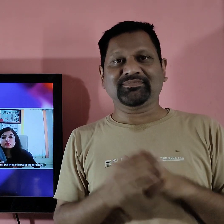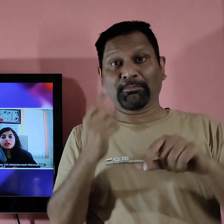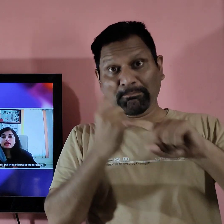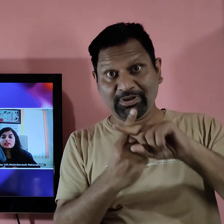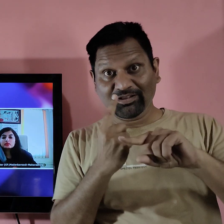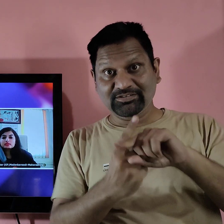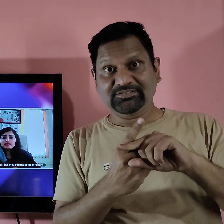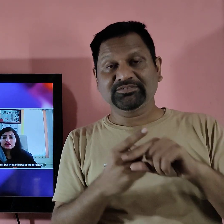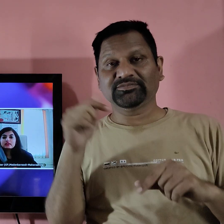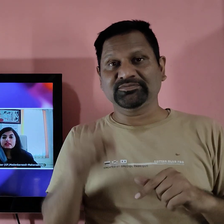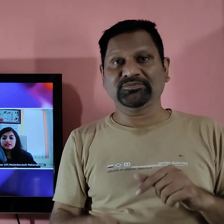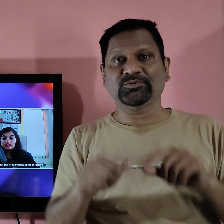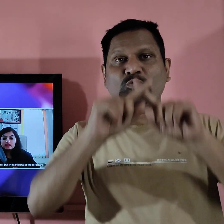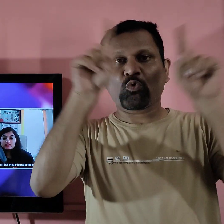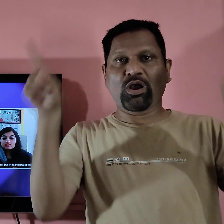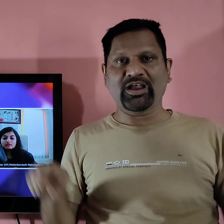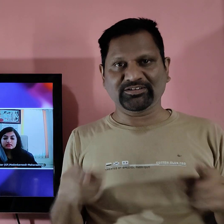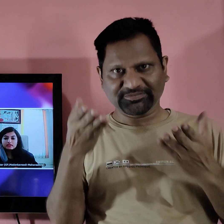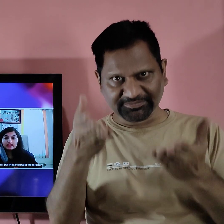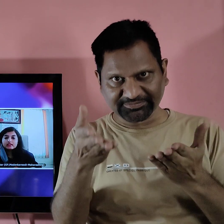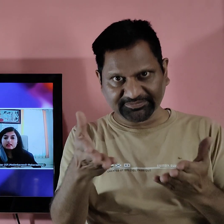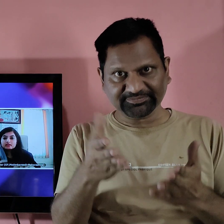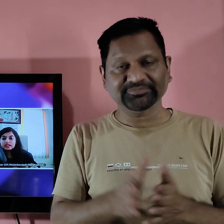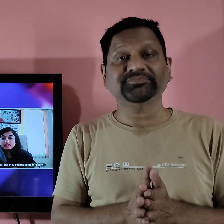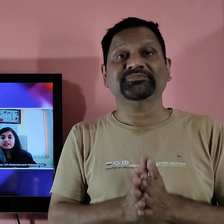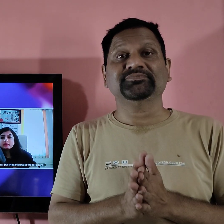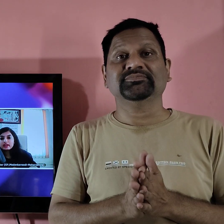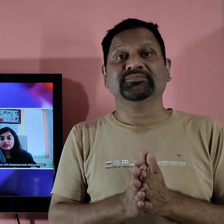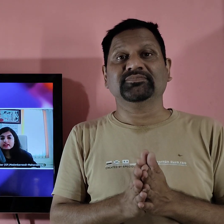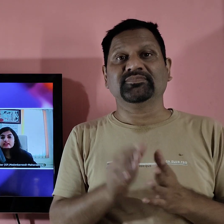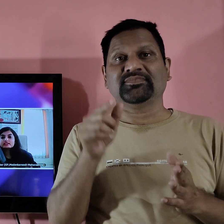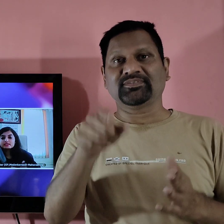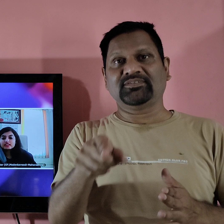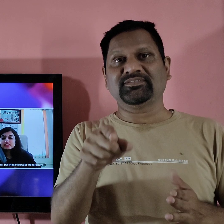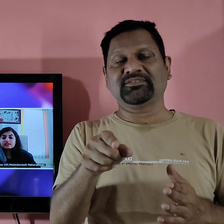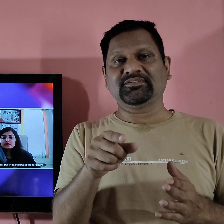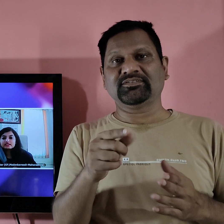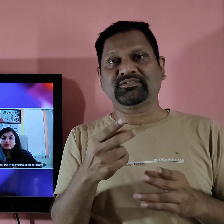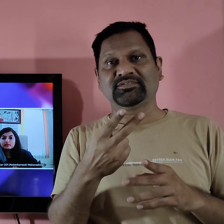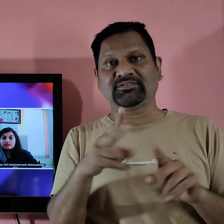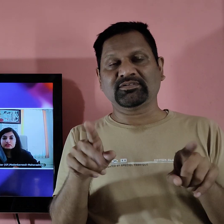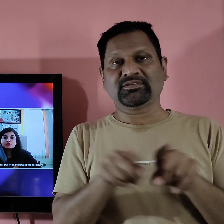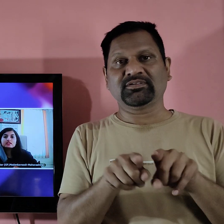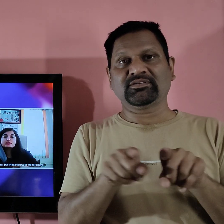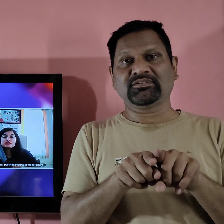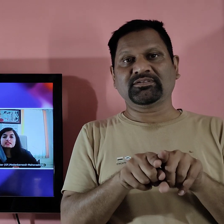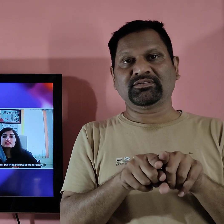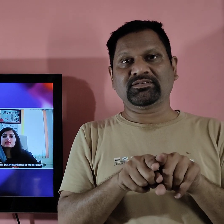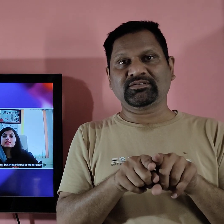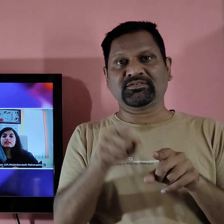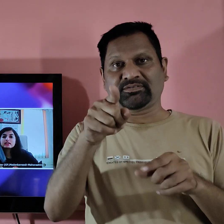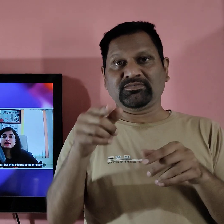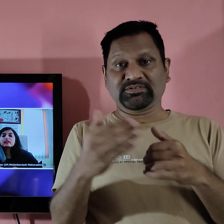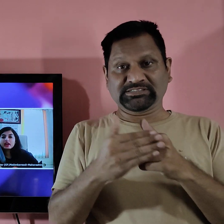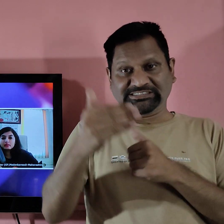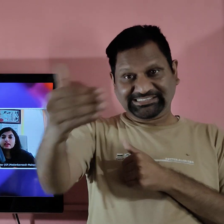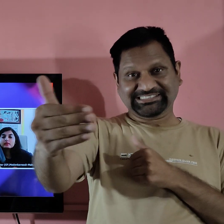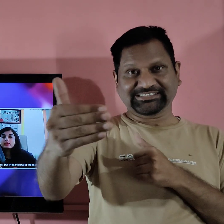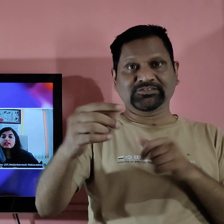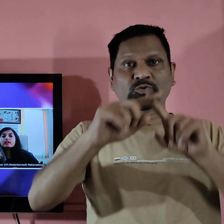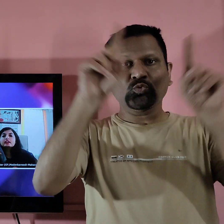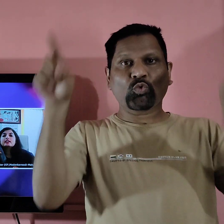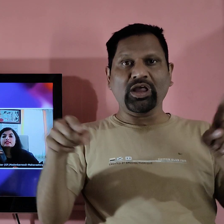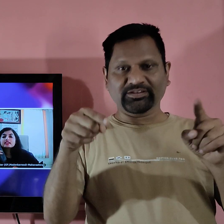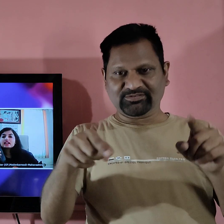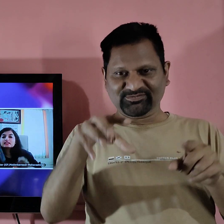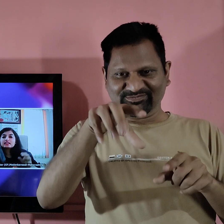इसके साथ ही हमने जो दुकान है उसके सामने एक सर्कल की मार्किंग की, जिसकी वजह से हम सोशल डिस्टेंसिंग रखने